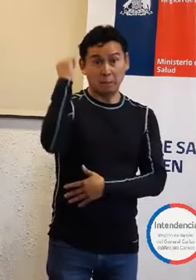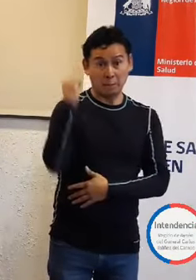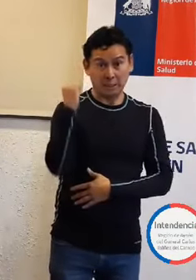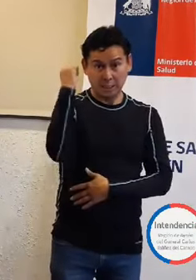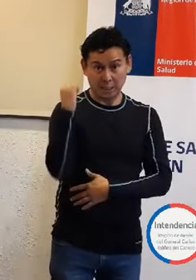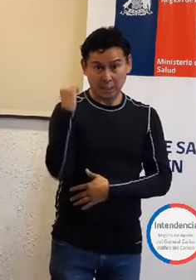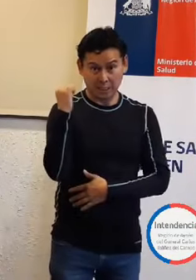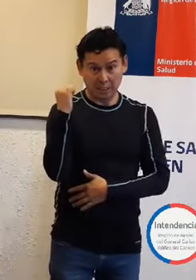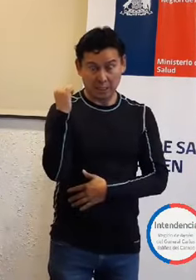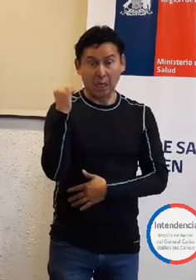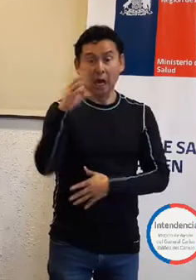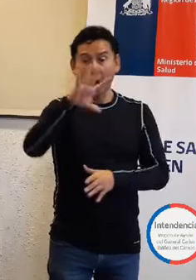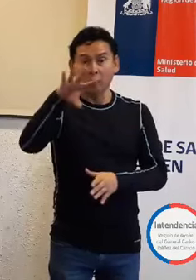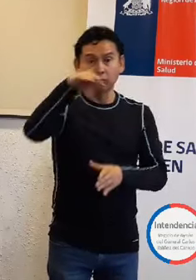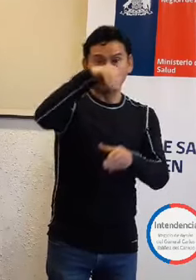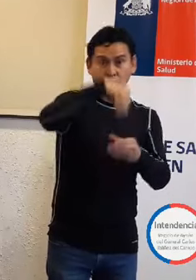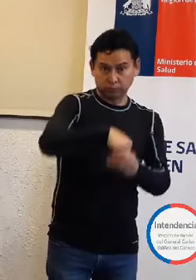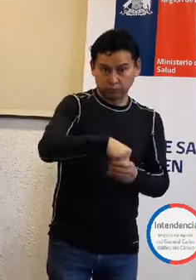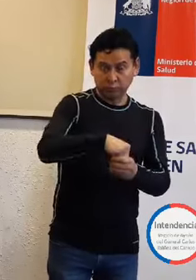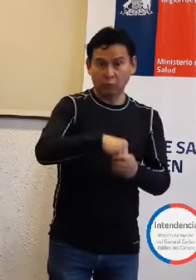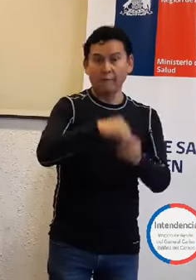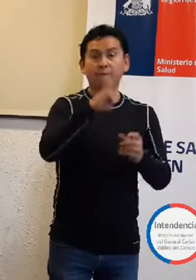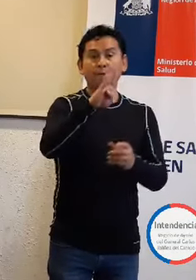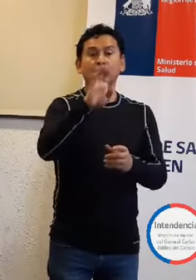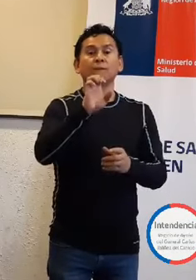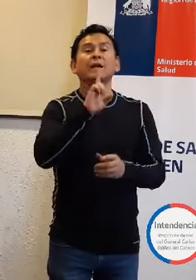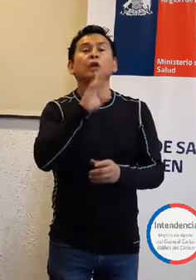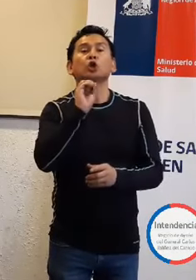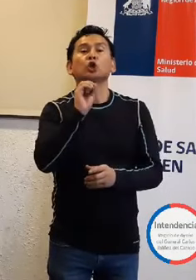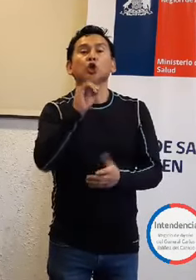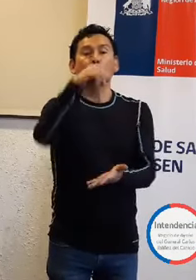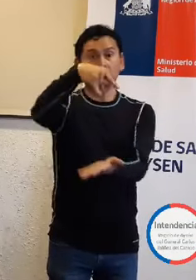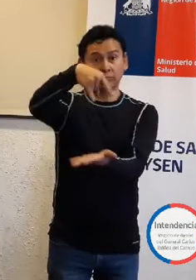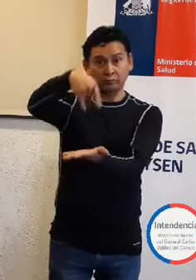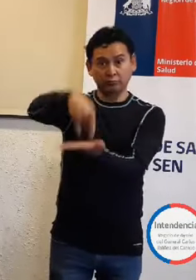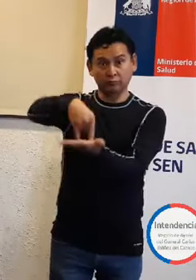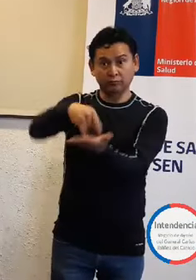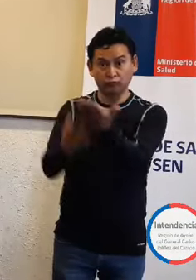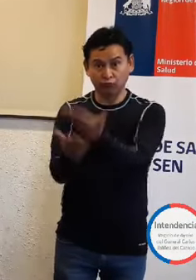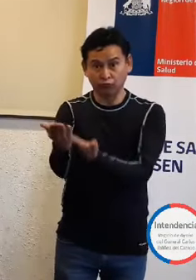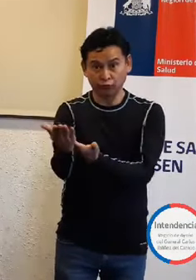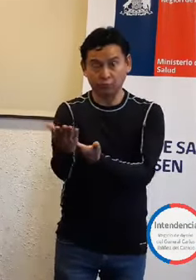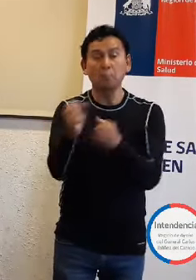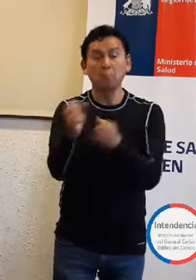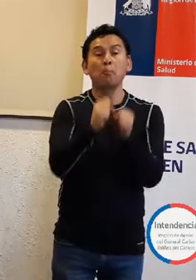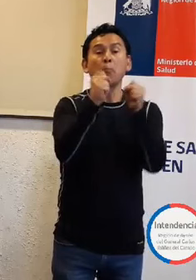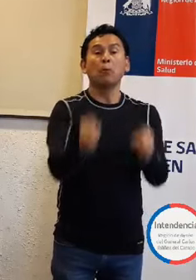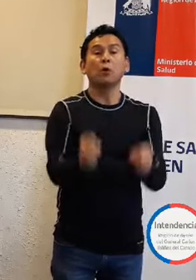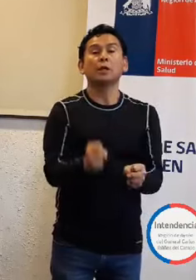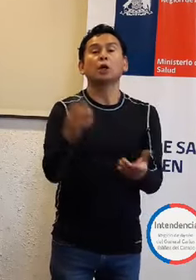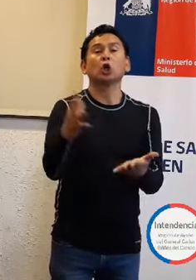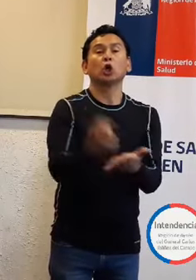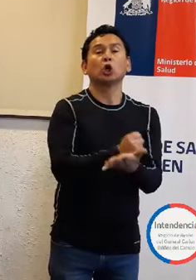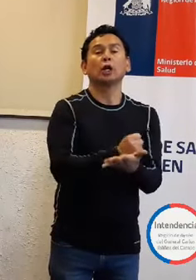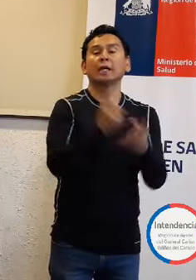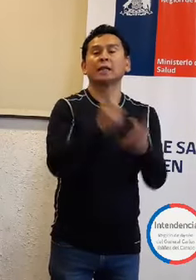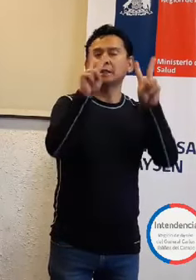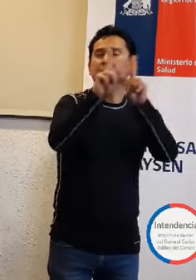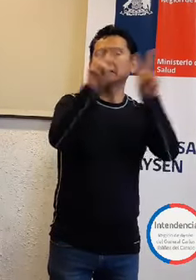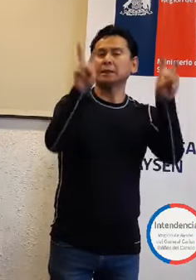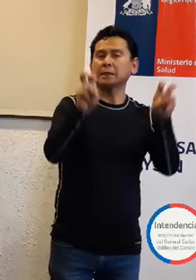ha incorporado un veto en la Cámara o en el Parlamento para poder sacar adelante una medida